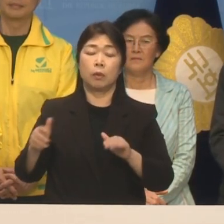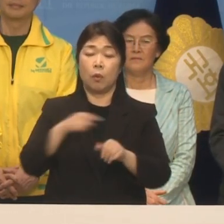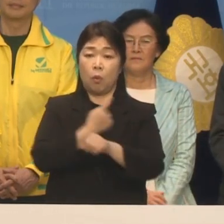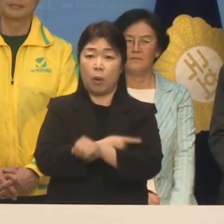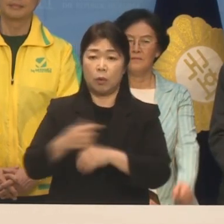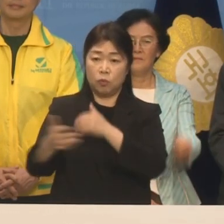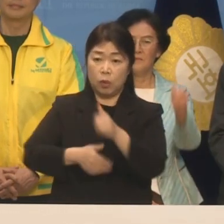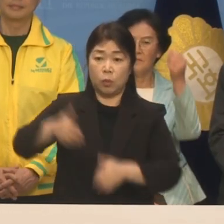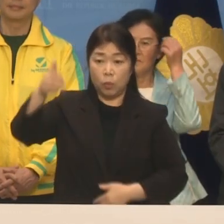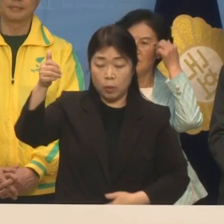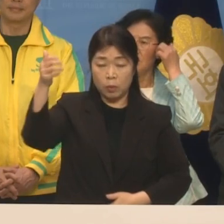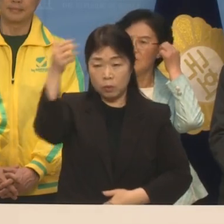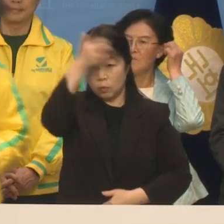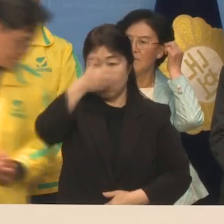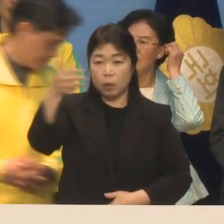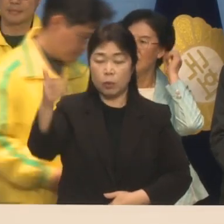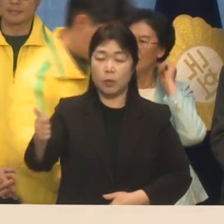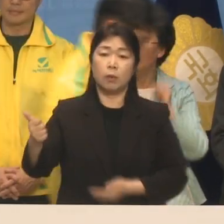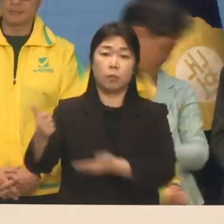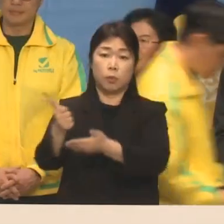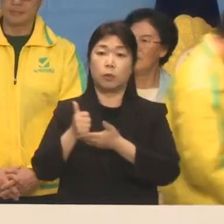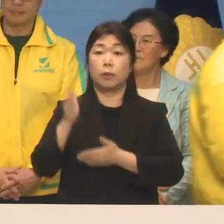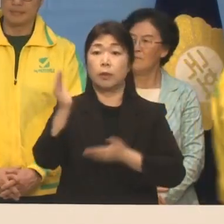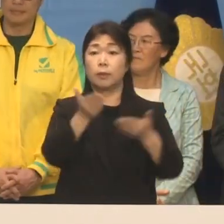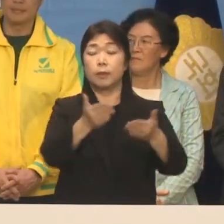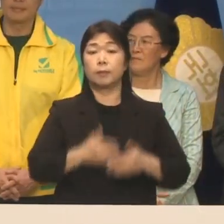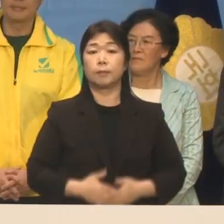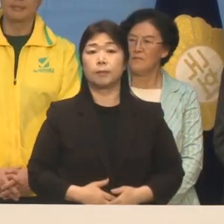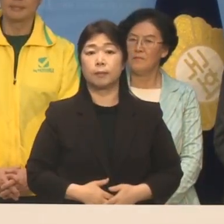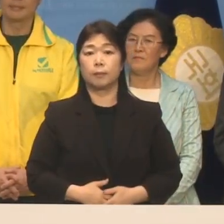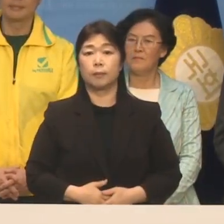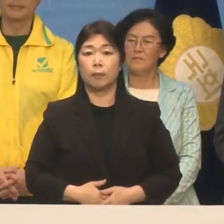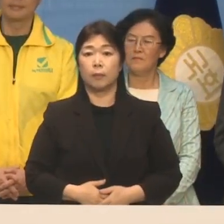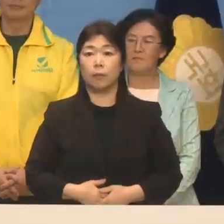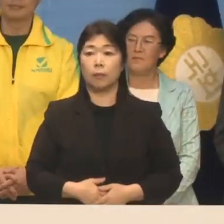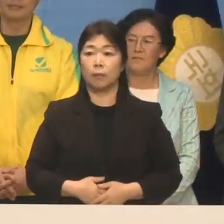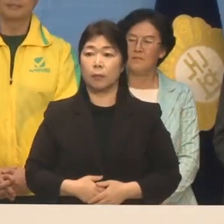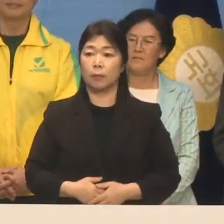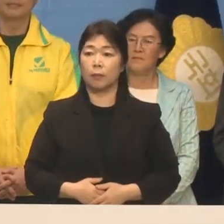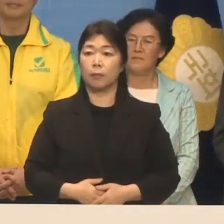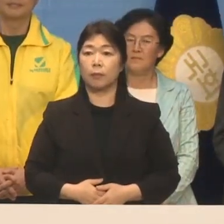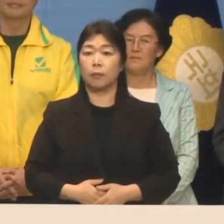모시고 지지 발언 들어보도록 하겠습니다.